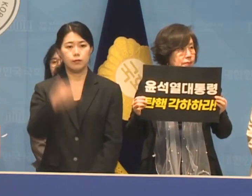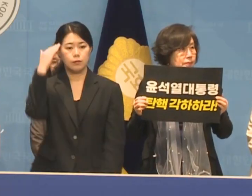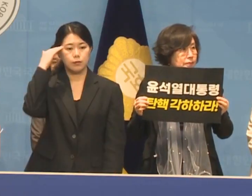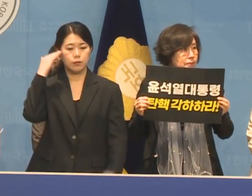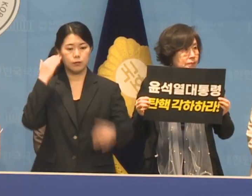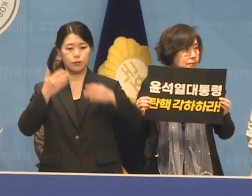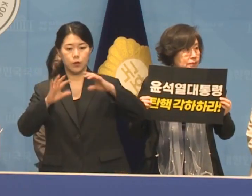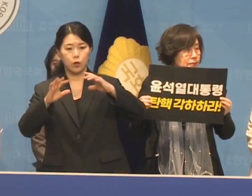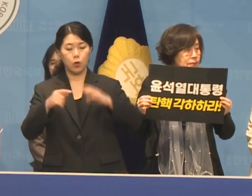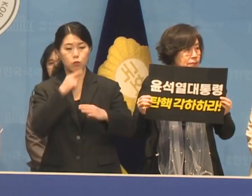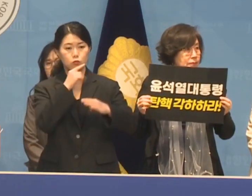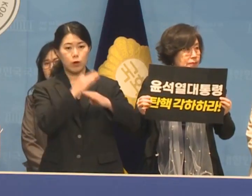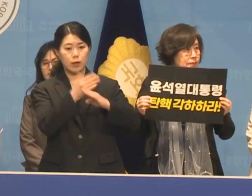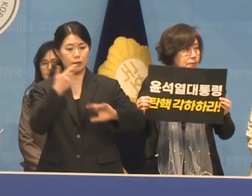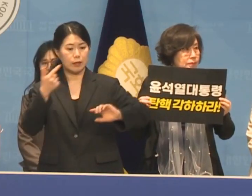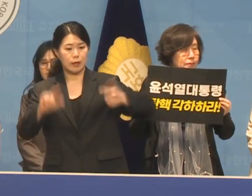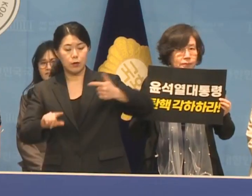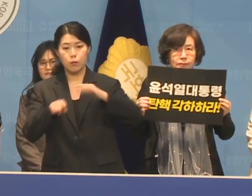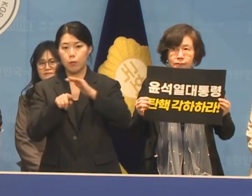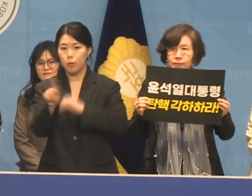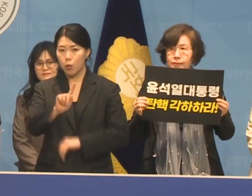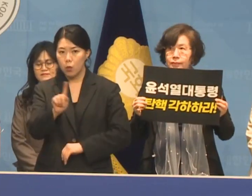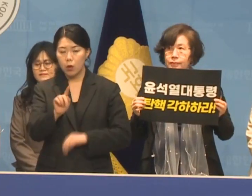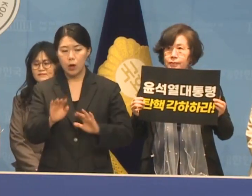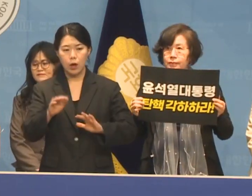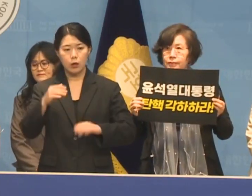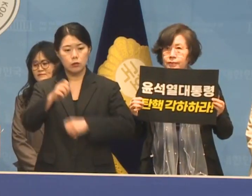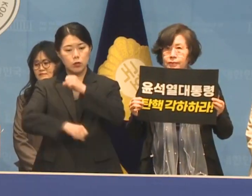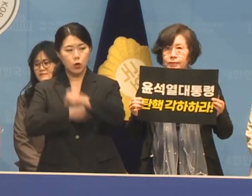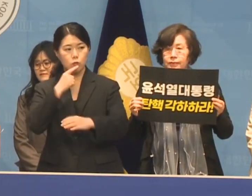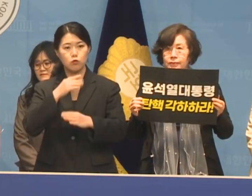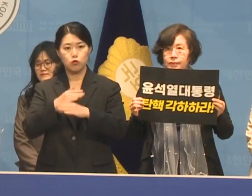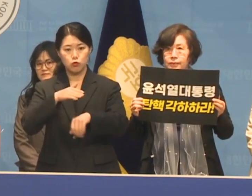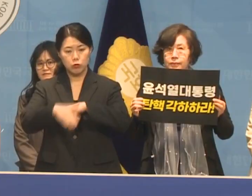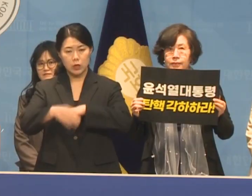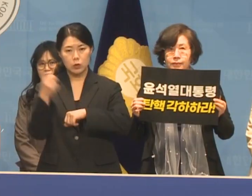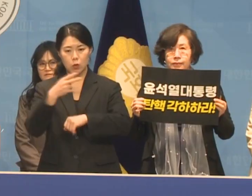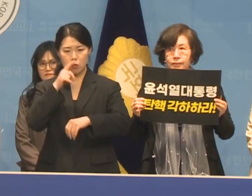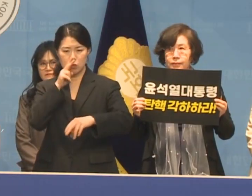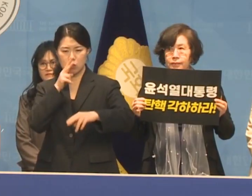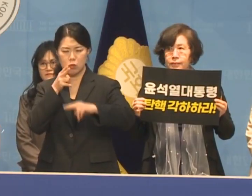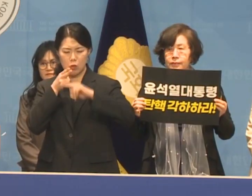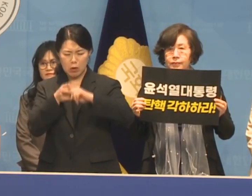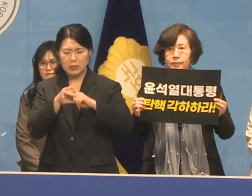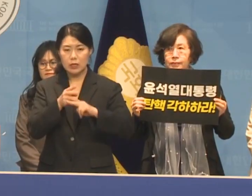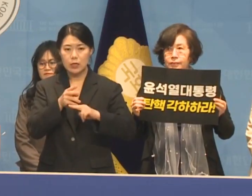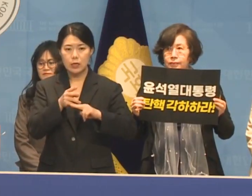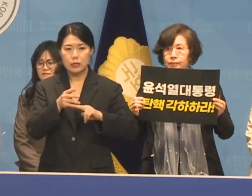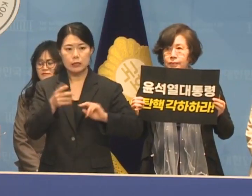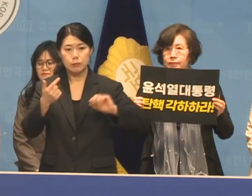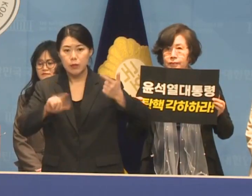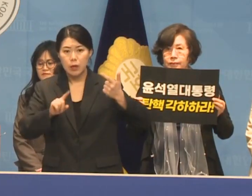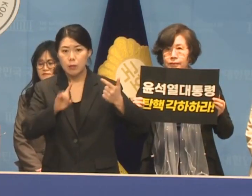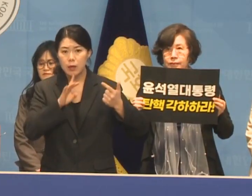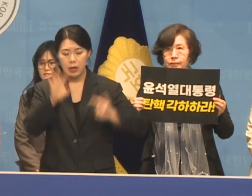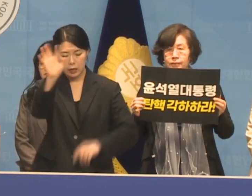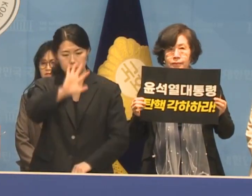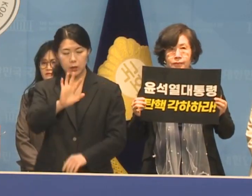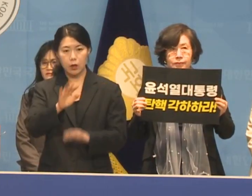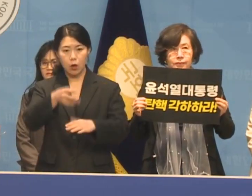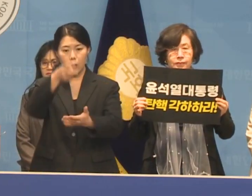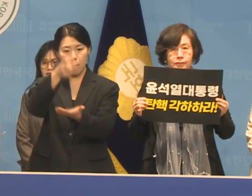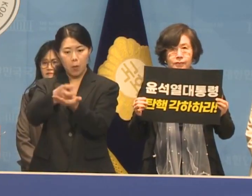대한민국이 북한과 다른 것은 단순한 자유민주주의나 독재냐의 차이뿐이 아닙니다. 법에 따른